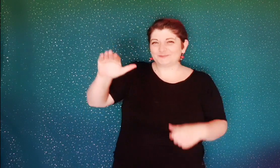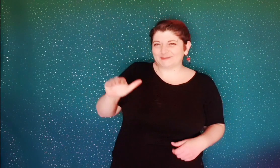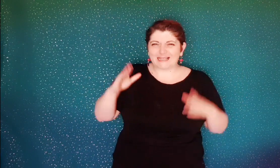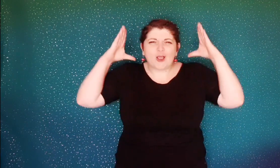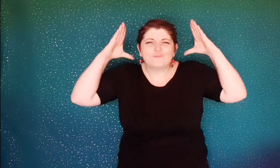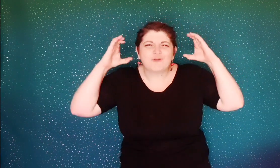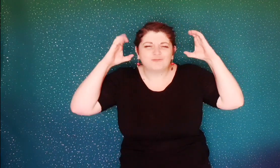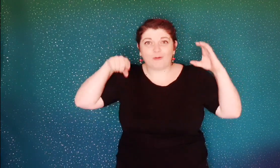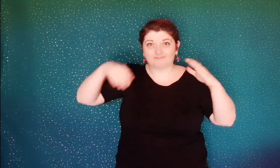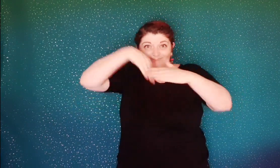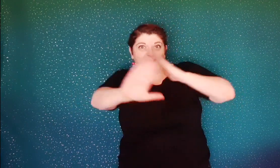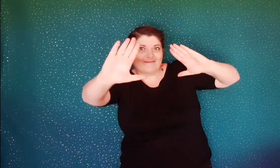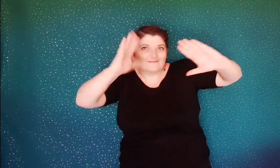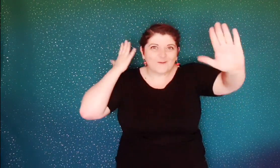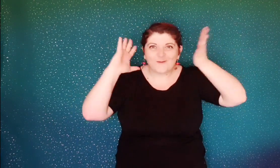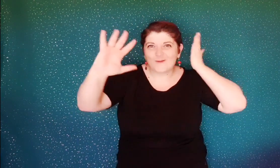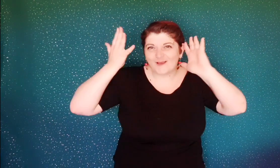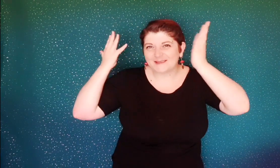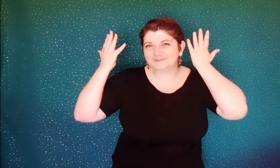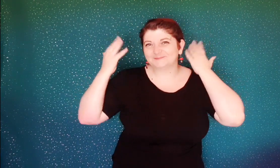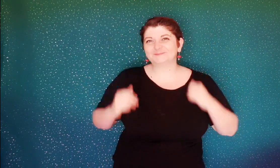Pompon ours dans les bois.